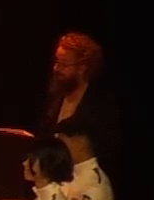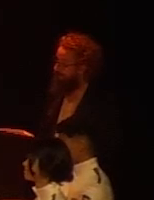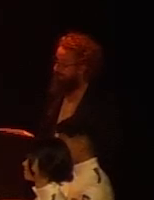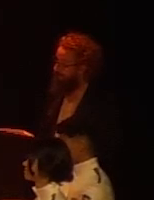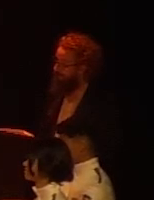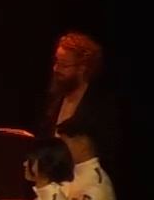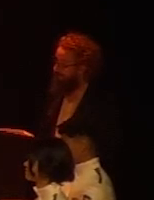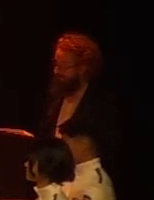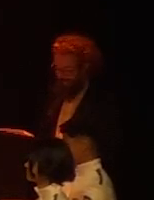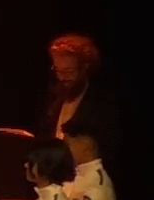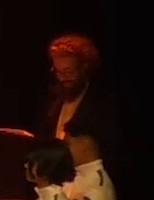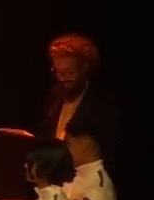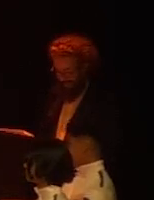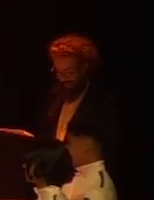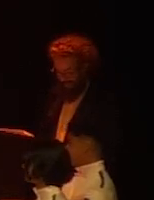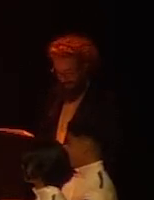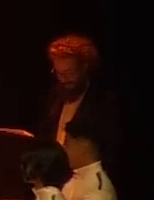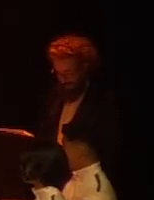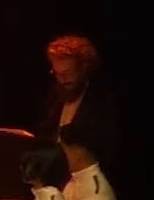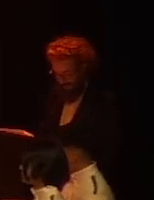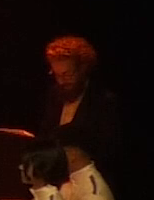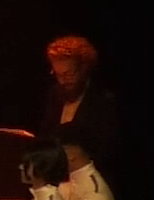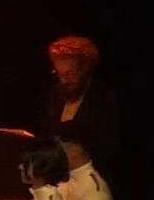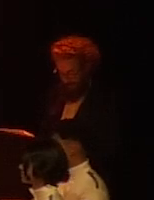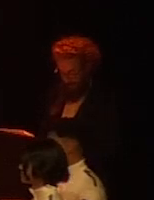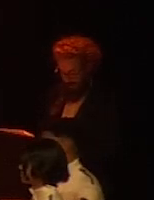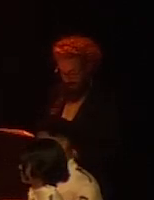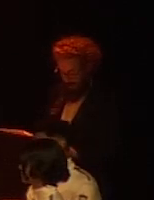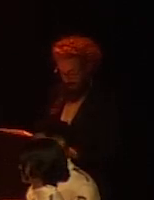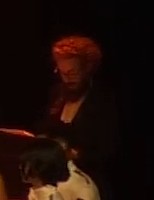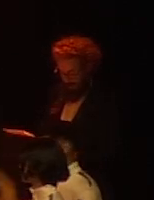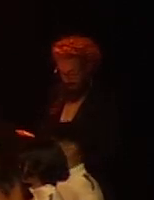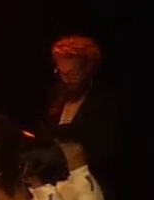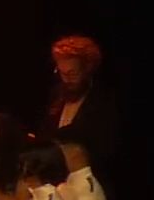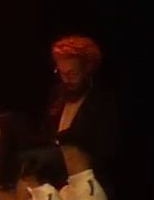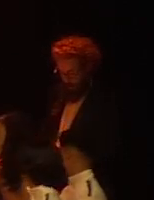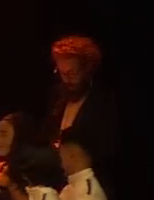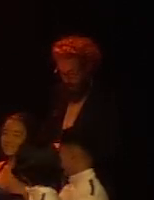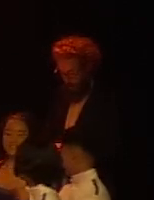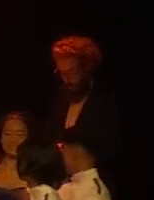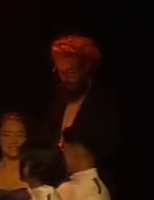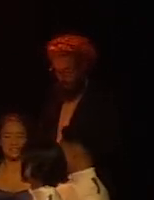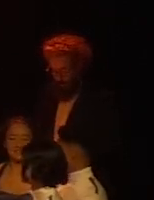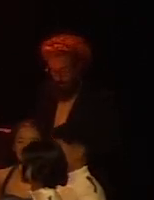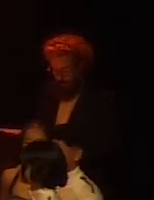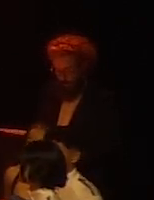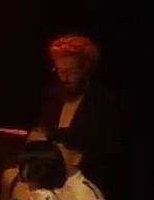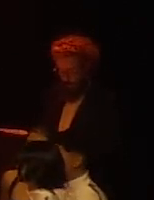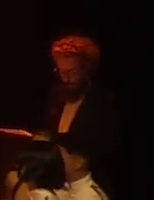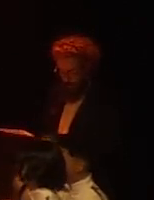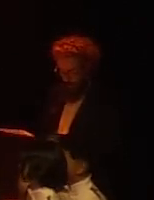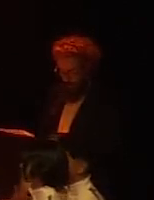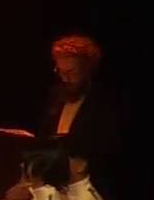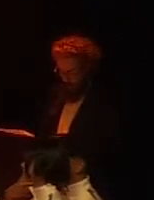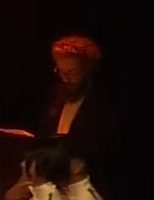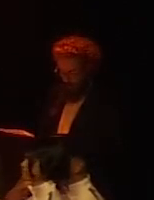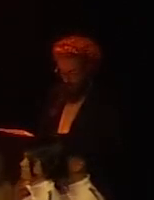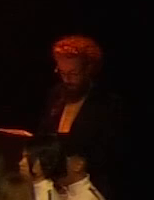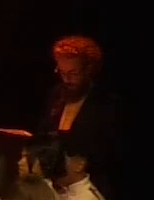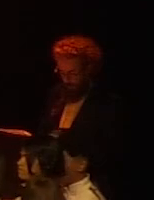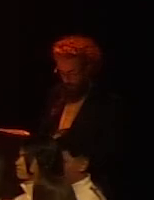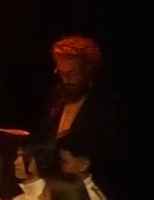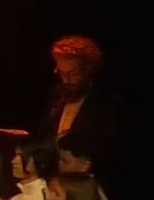Eu até tô com vontade de tirar uma foto com vocês também. Ótima ideia! Me dá seu fuzil, assim eu fico parecendo um soldado. Ah, não,